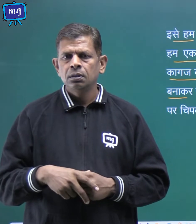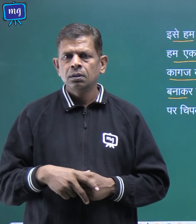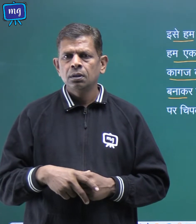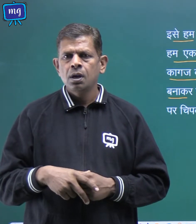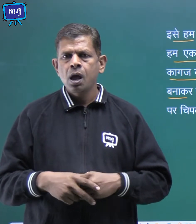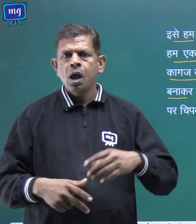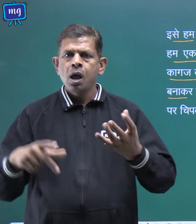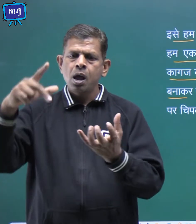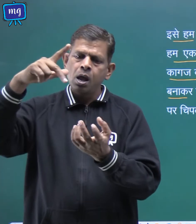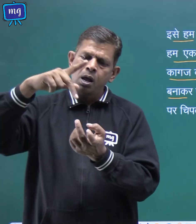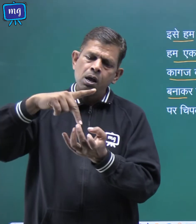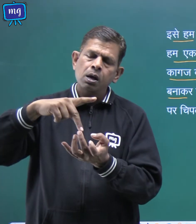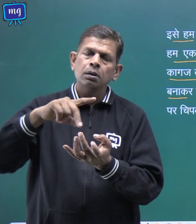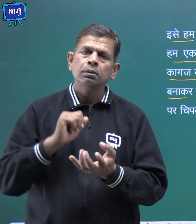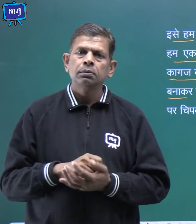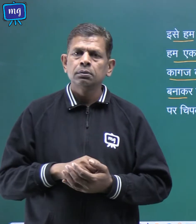केंद्रीय छड़ की